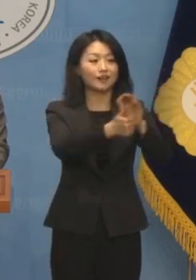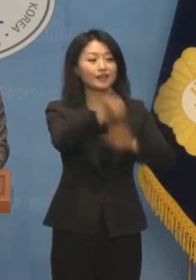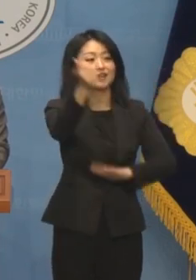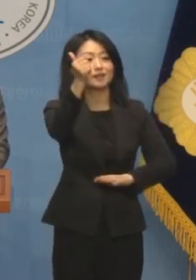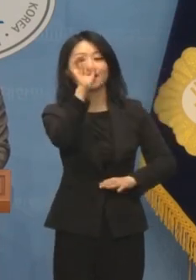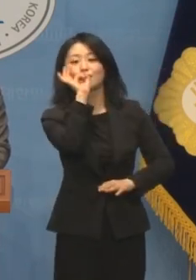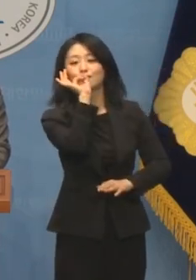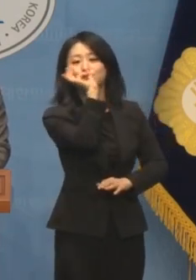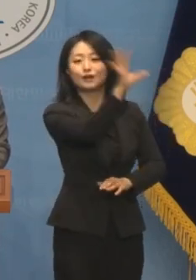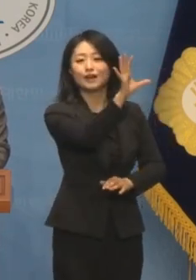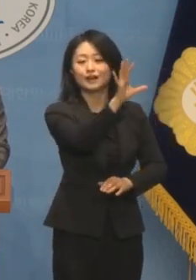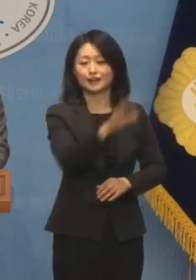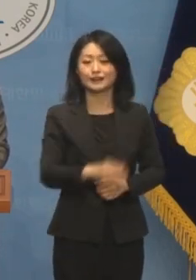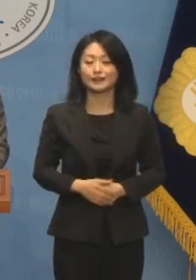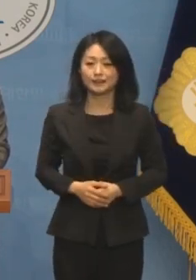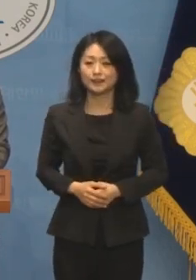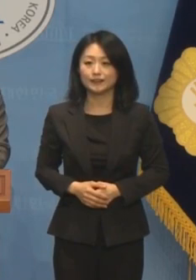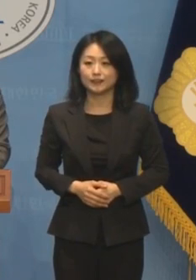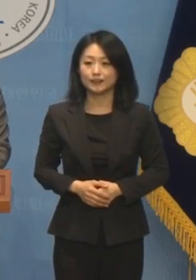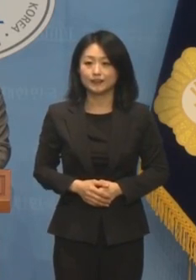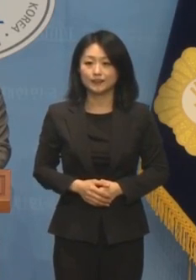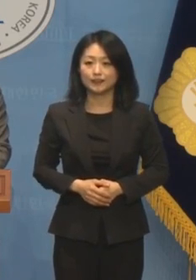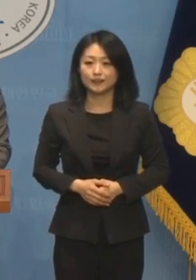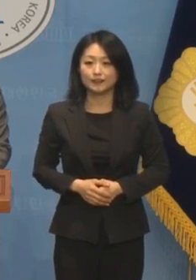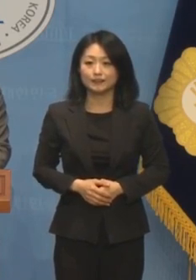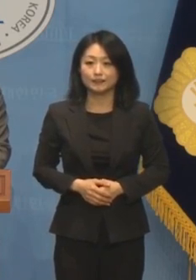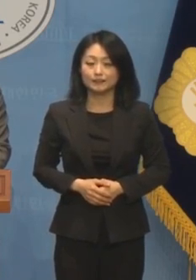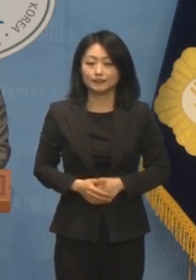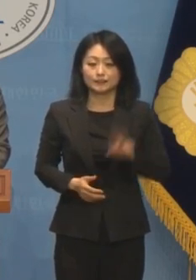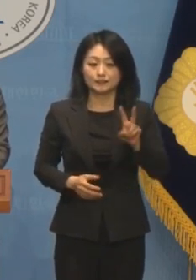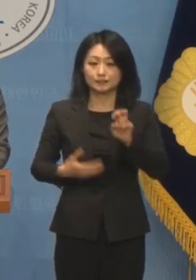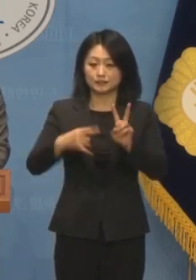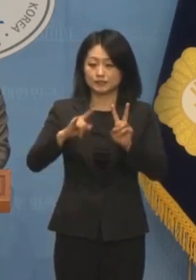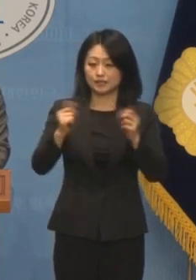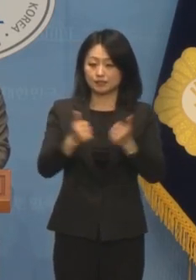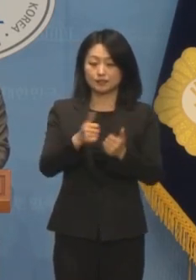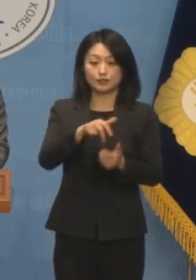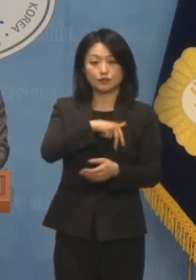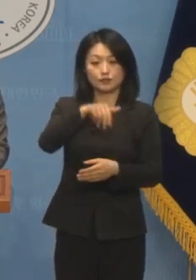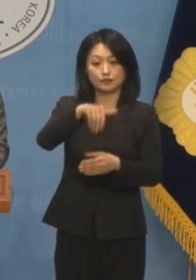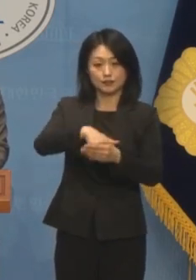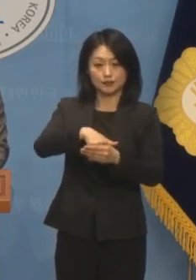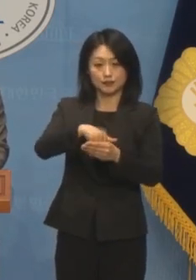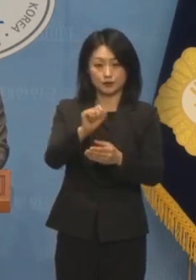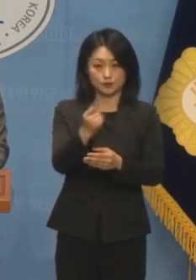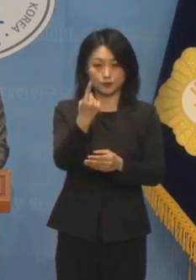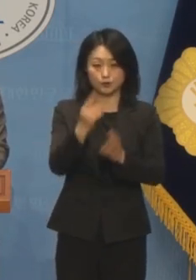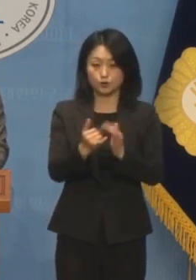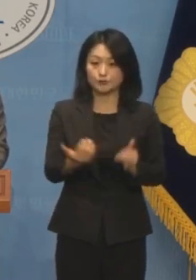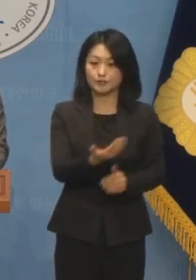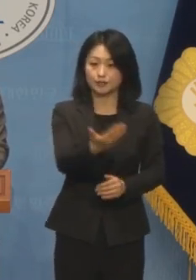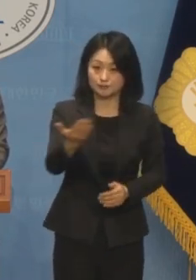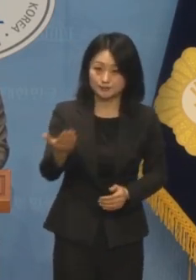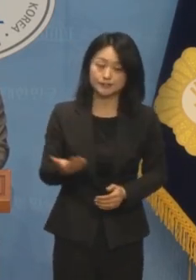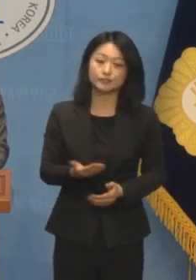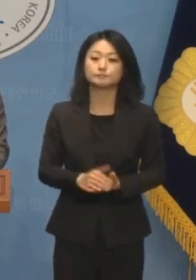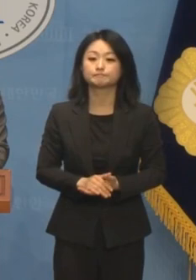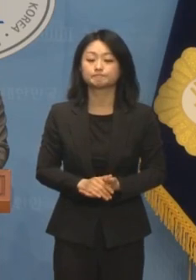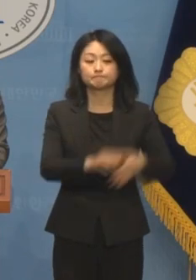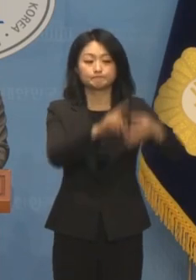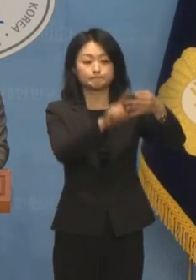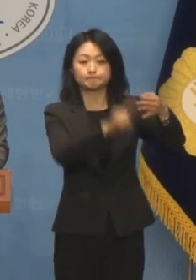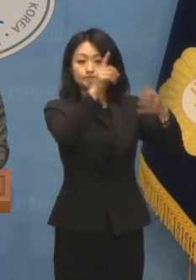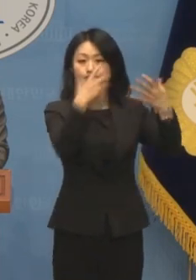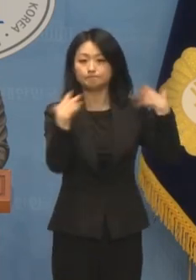백일화에 드러난 회견이었습니다. 이번 제22대 총선에서 우리 국민들께서는 윤석열